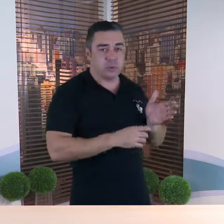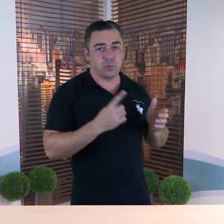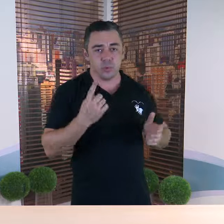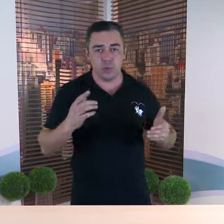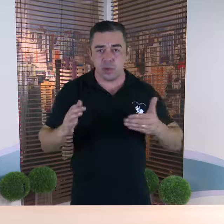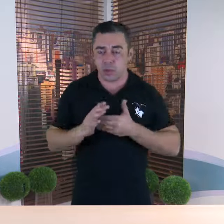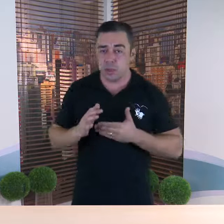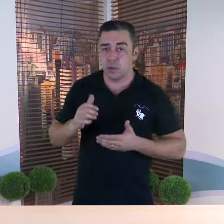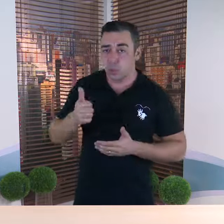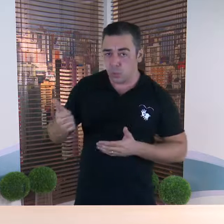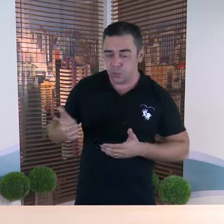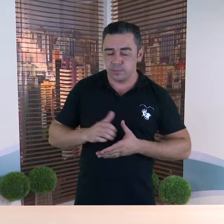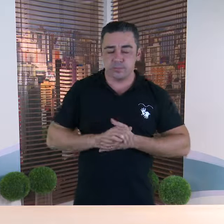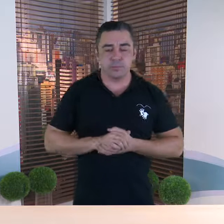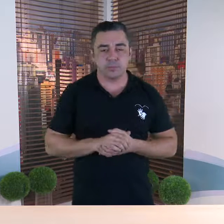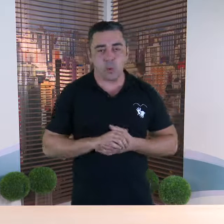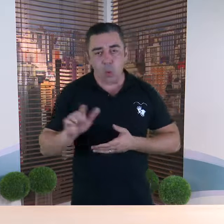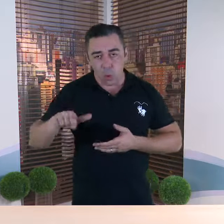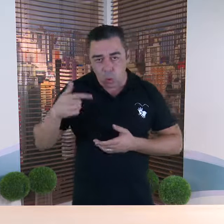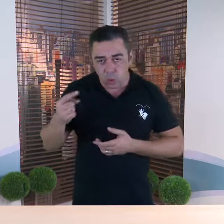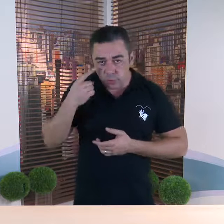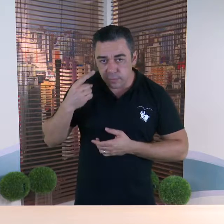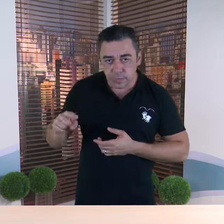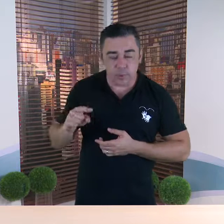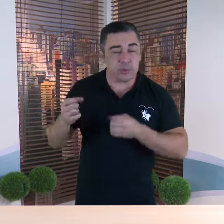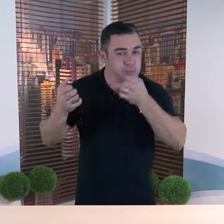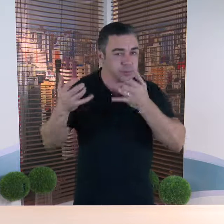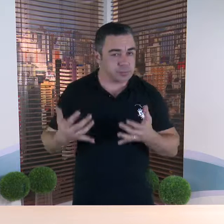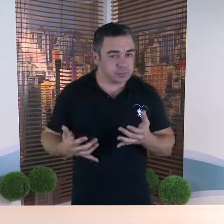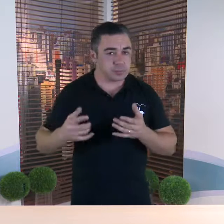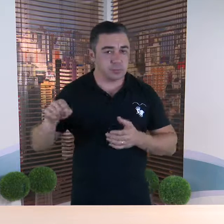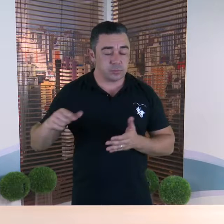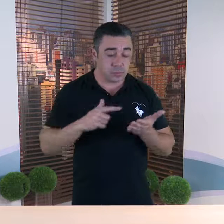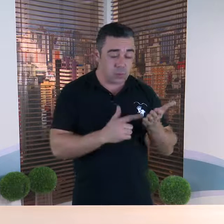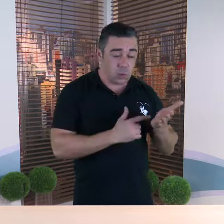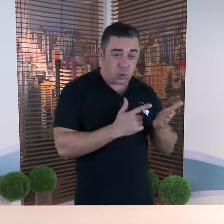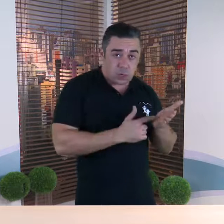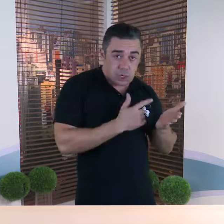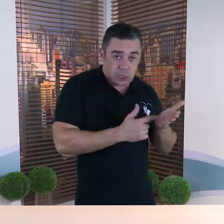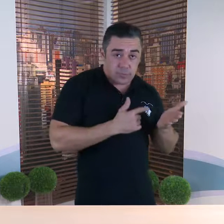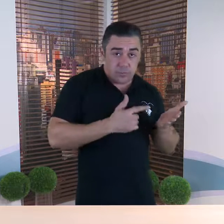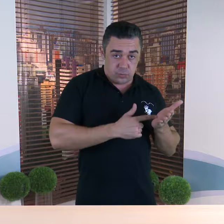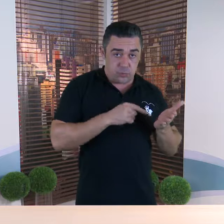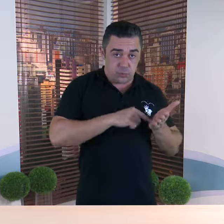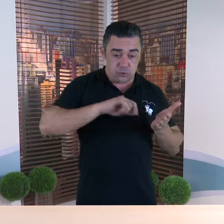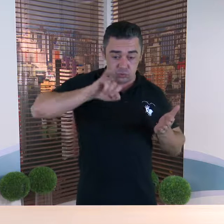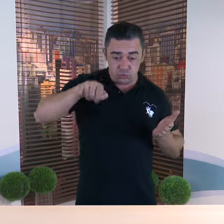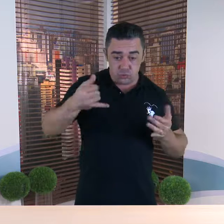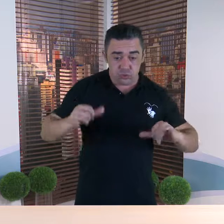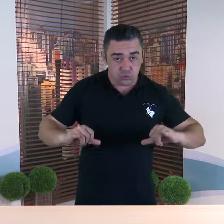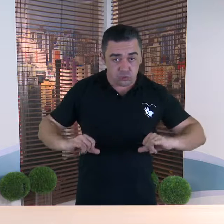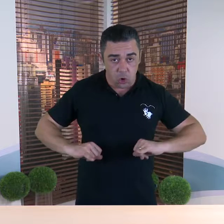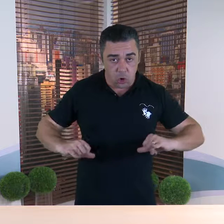versículos 1 a 8. Em outras palavras, temos aqui no livro de Jó um estágio